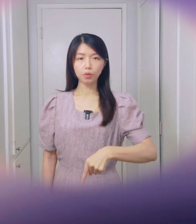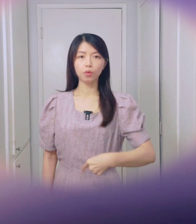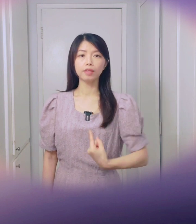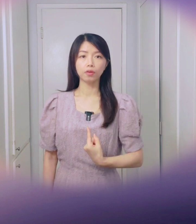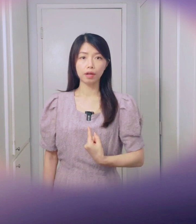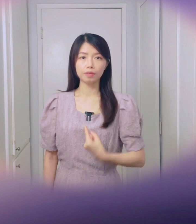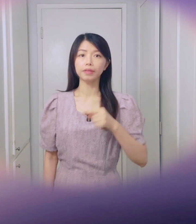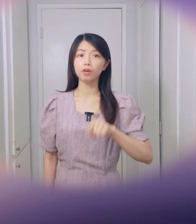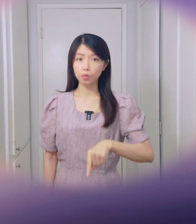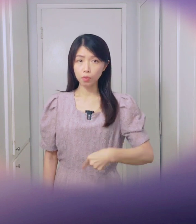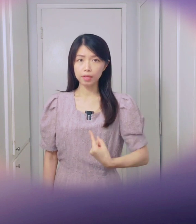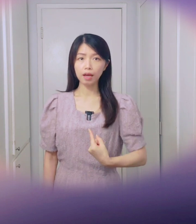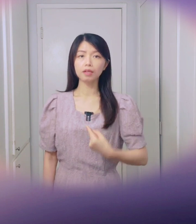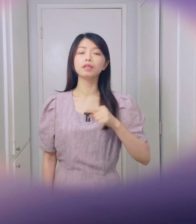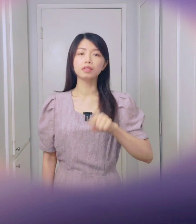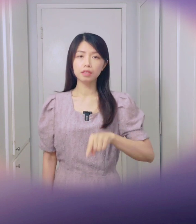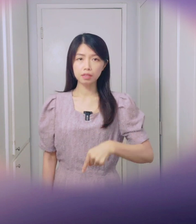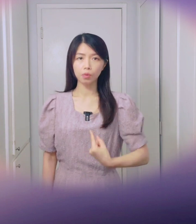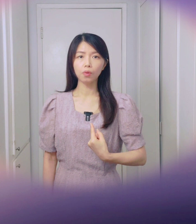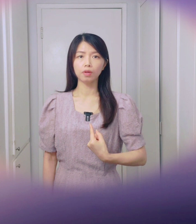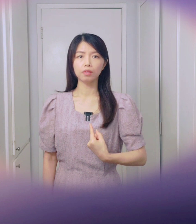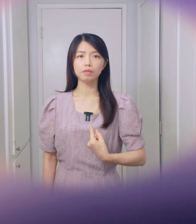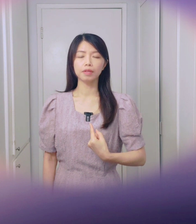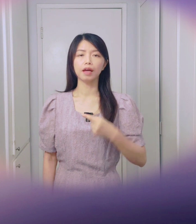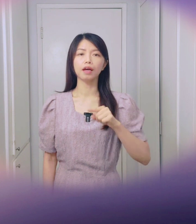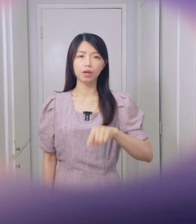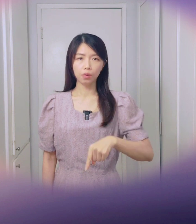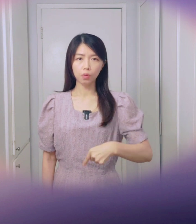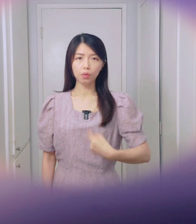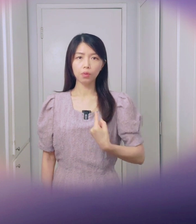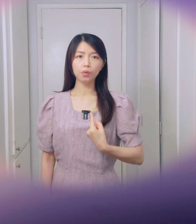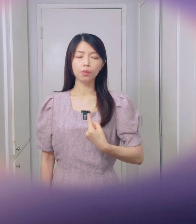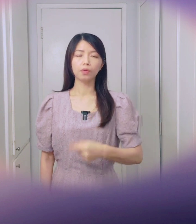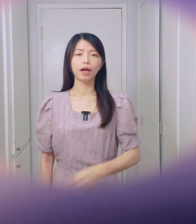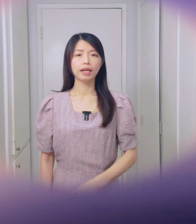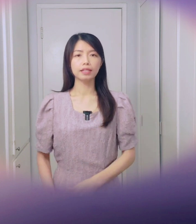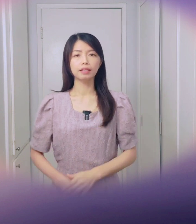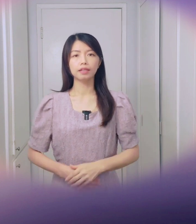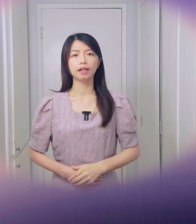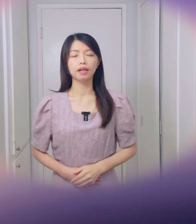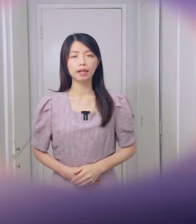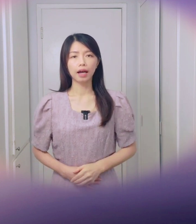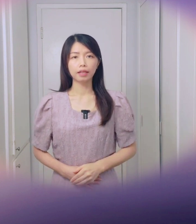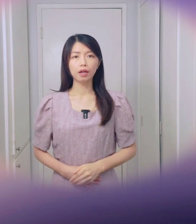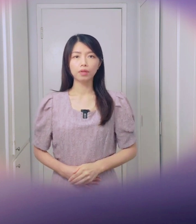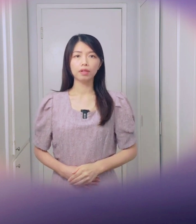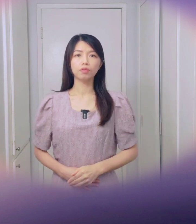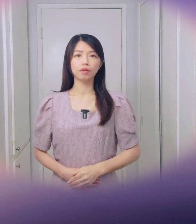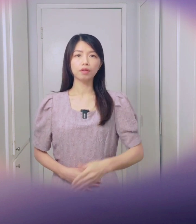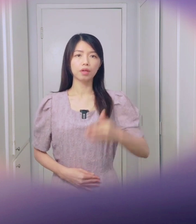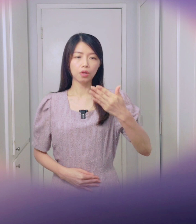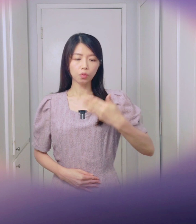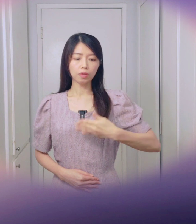안쪽으로 손을 돌린다고 생각하시면 돼요. 혼자 스스로 이런 뜻입니다. 홀로 가신 그 길, 가다라고 하는